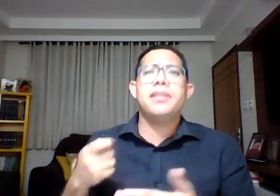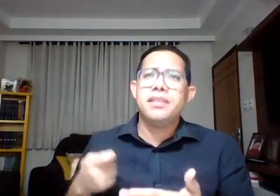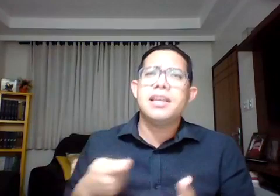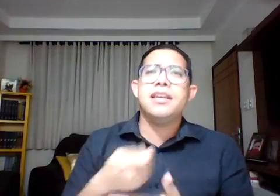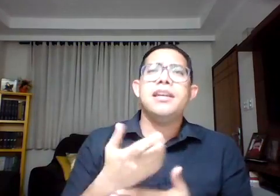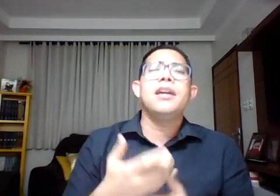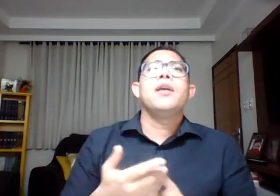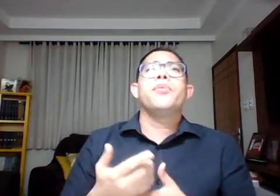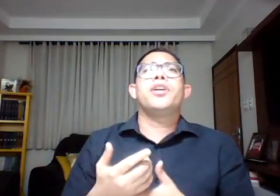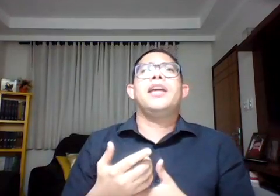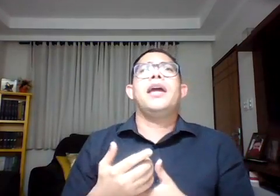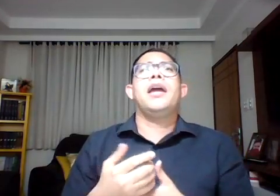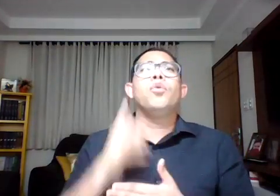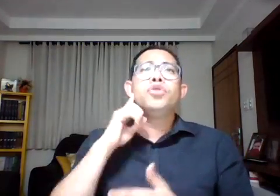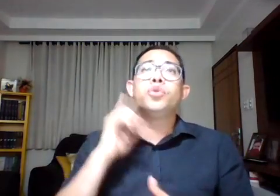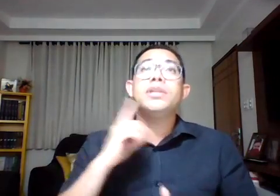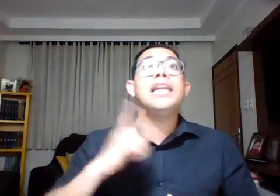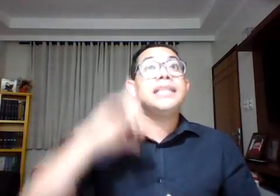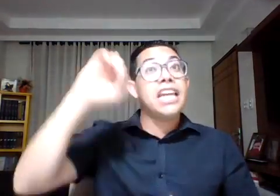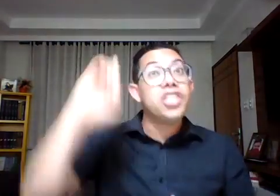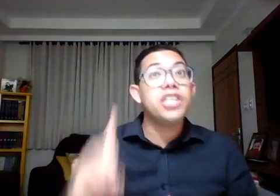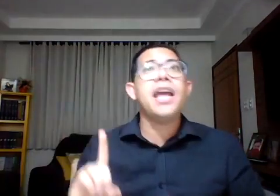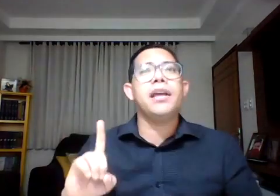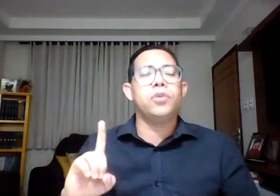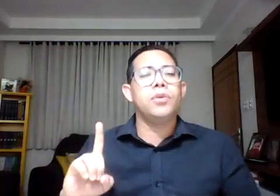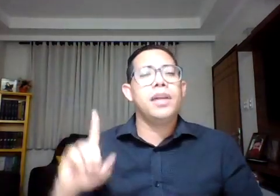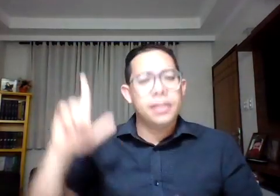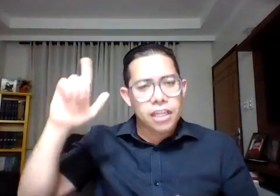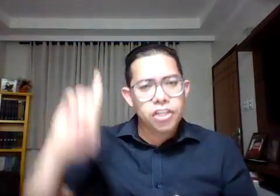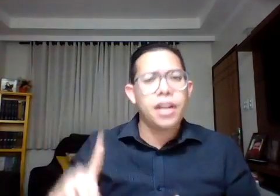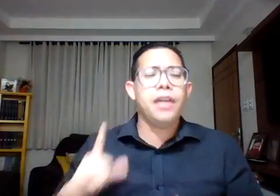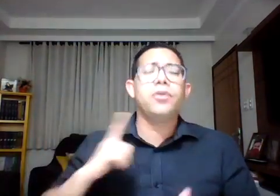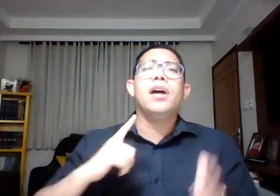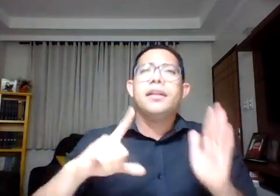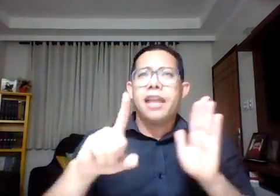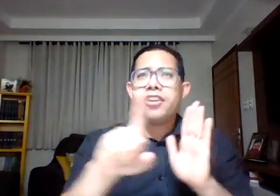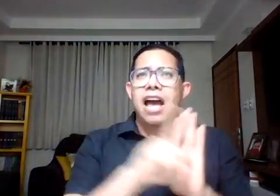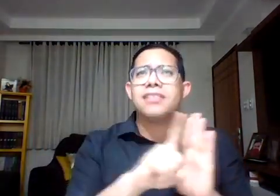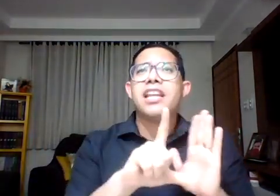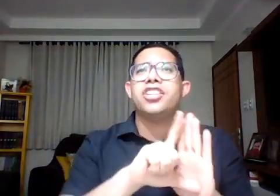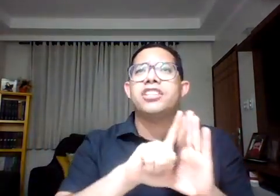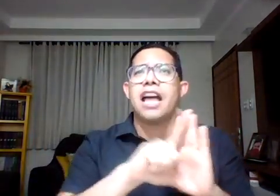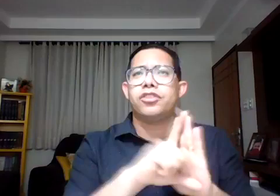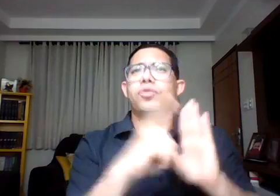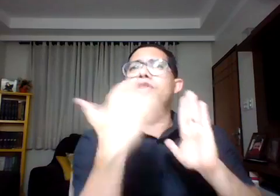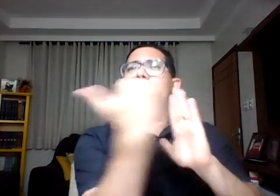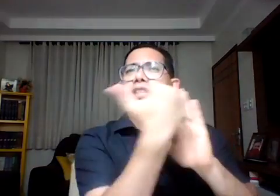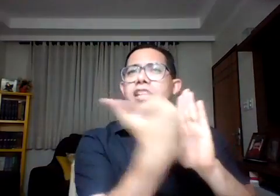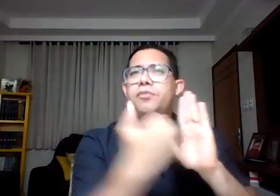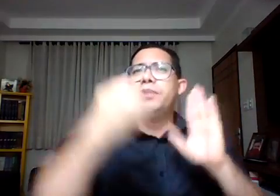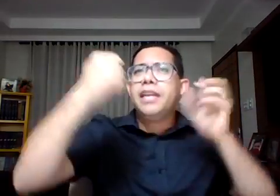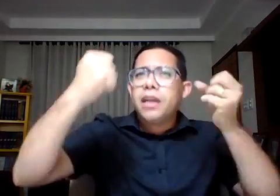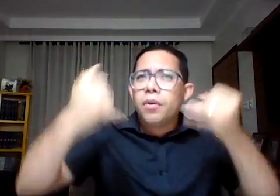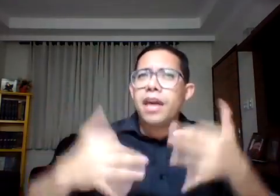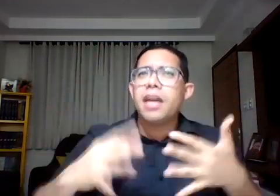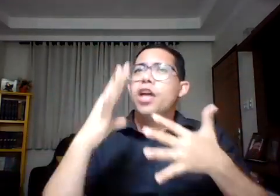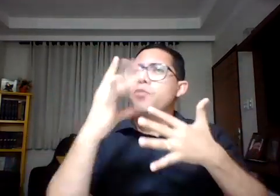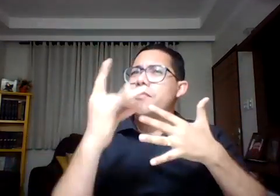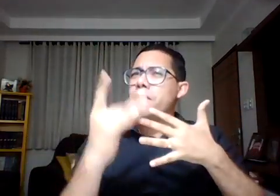precisa ir, porque o surdo ele tem direito, tem já as legislações que explicam, né, de uma forma